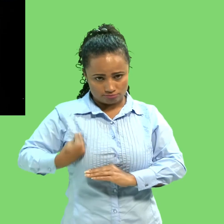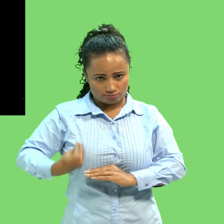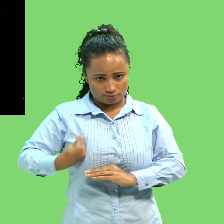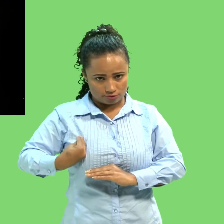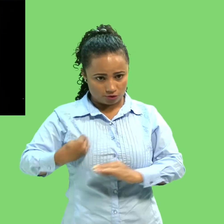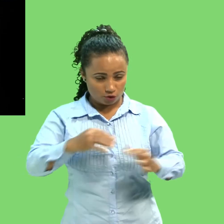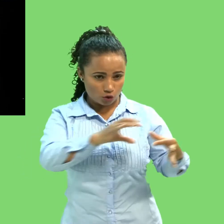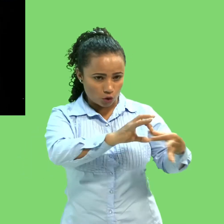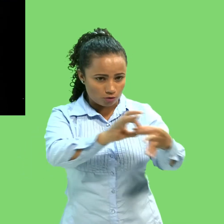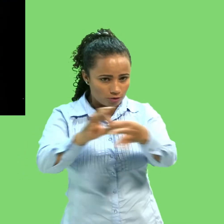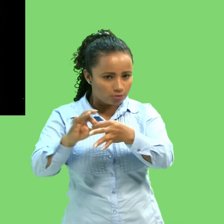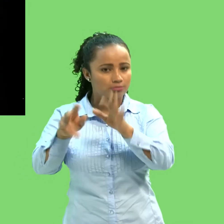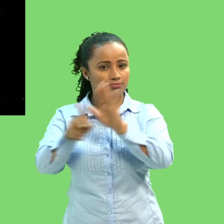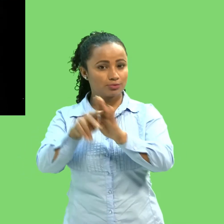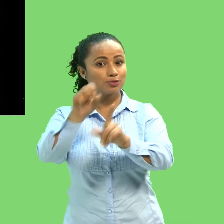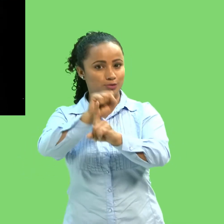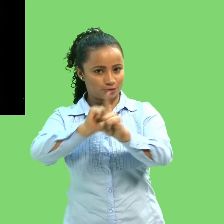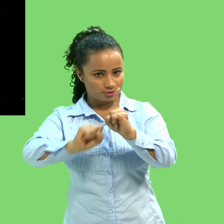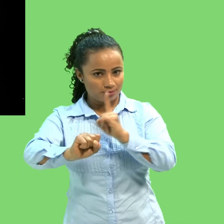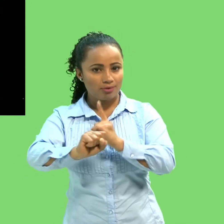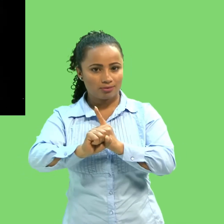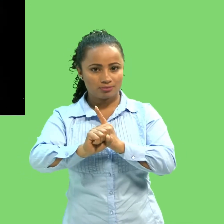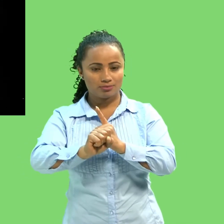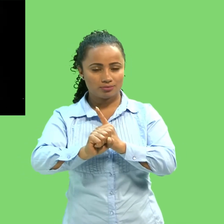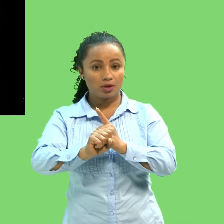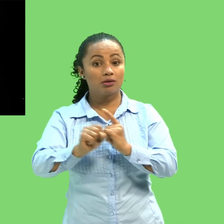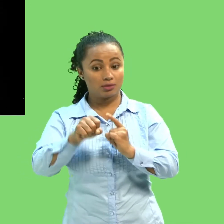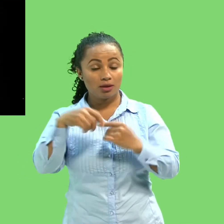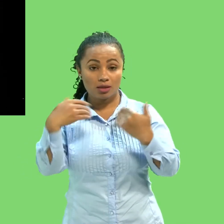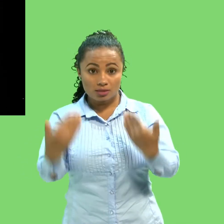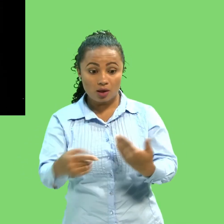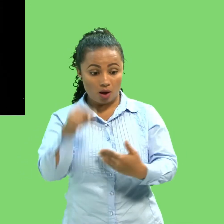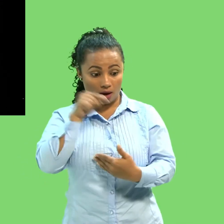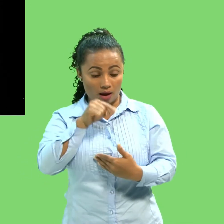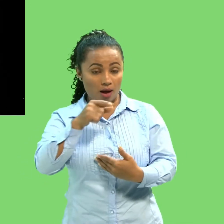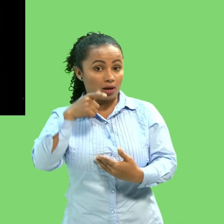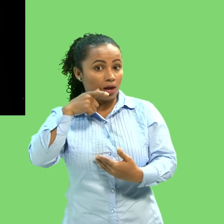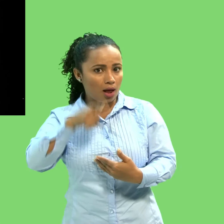do contexto social. Então, realmente, a questão é da língua